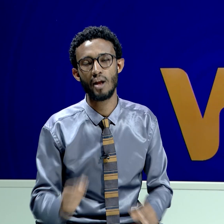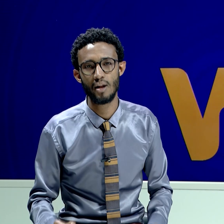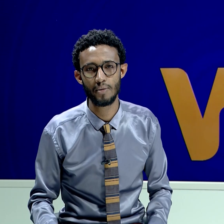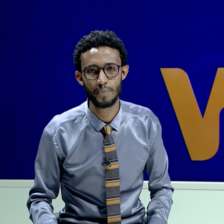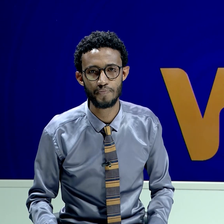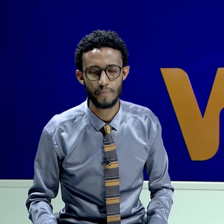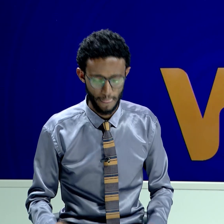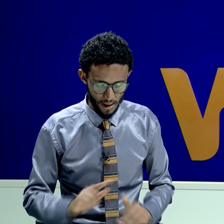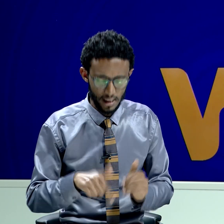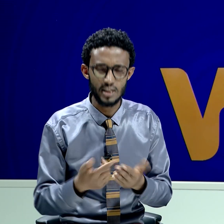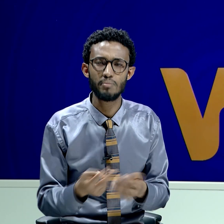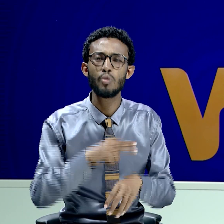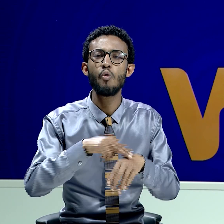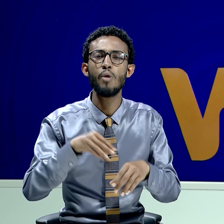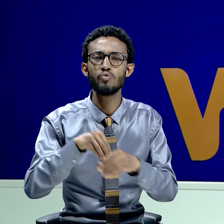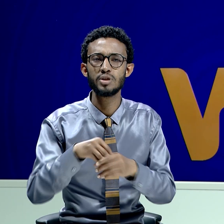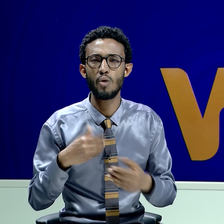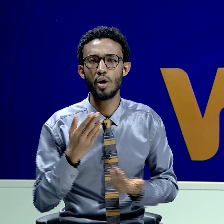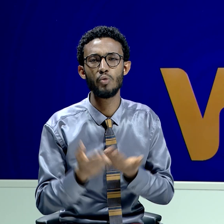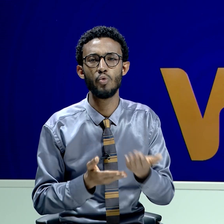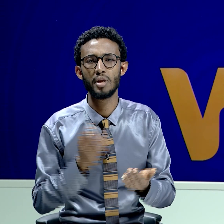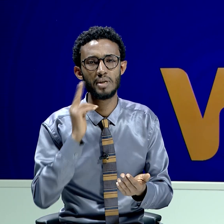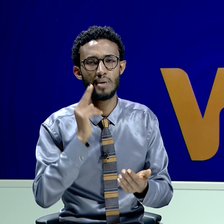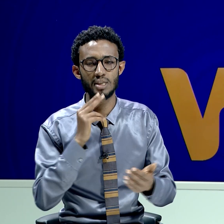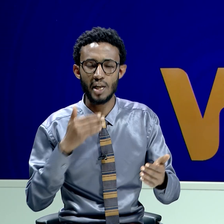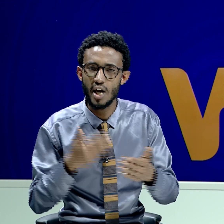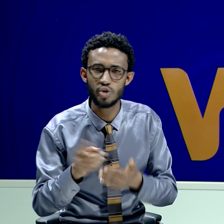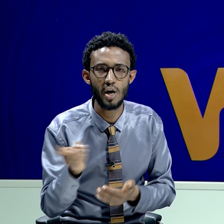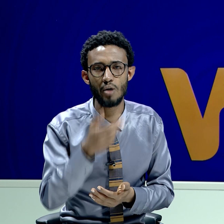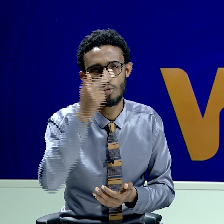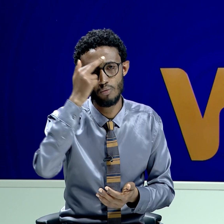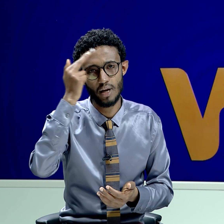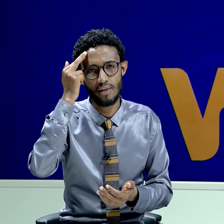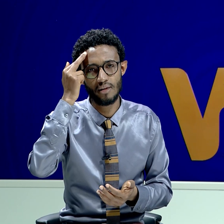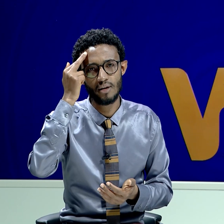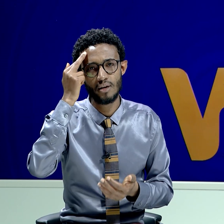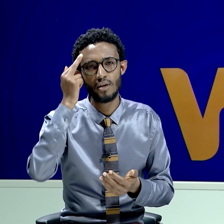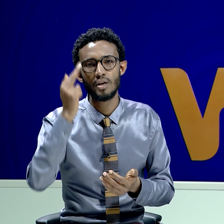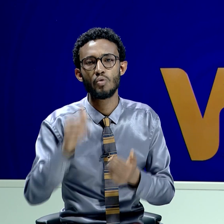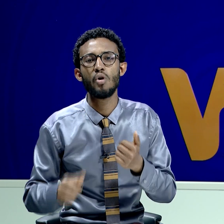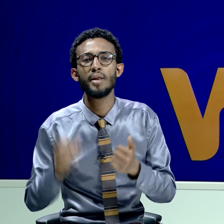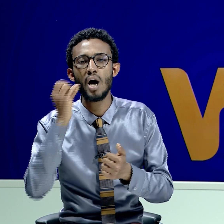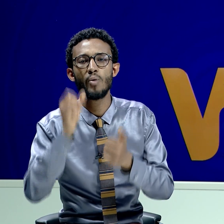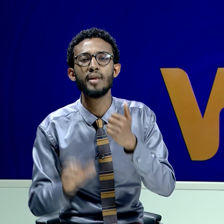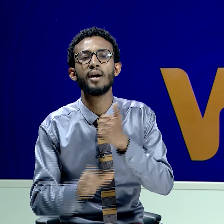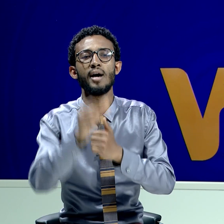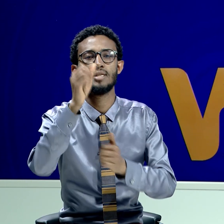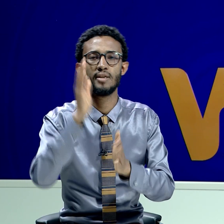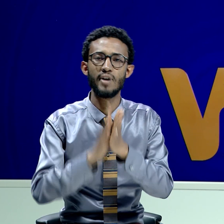ይፈጠራል። ስለዚህ በተቆማት ውስጥ ያለው አገልግሎት ተመስማስ ተረዳሹ ባለመሆኑ ምክንያት ወታው የጥቃት ሲፈጸም